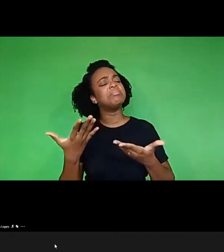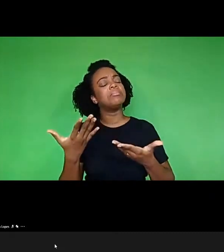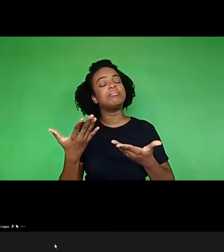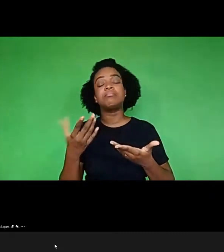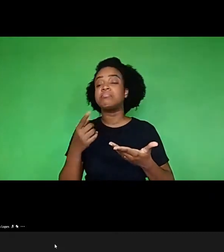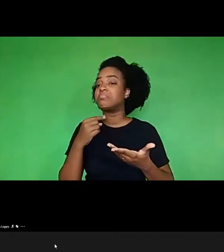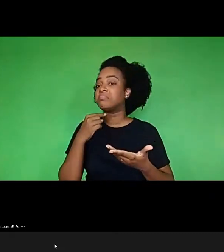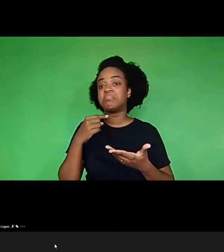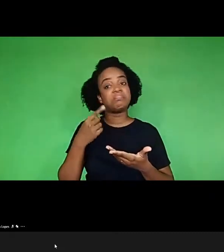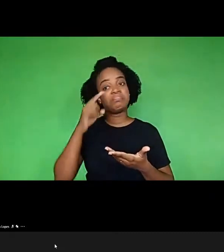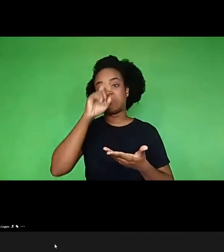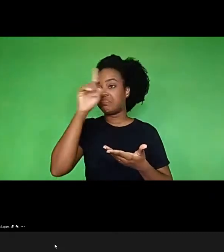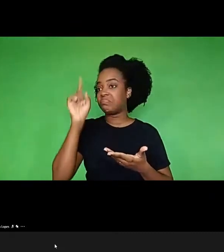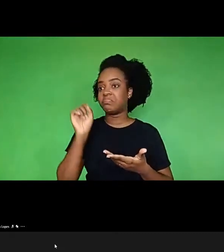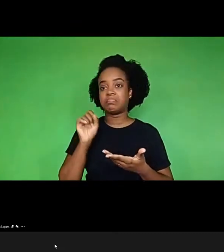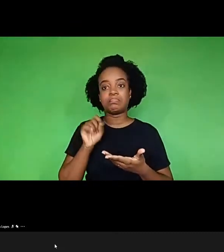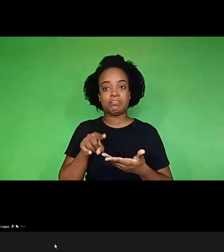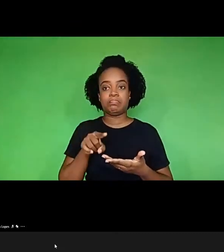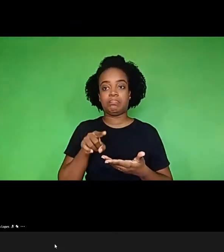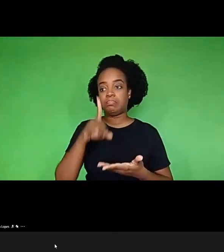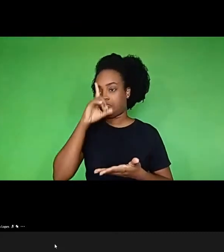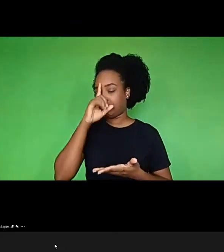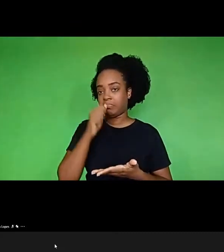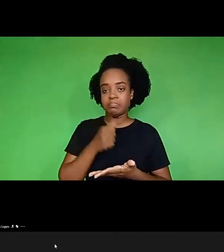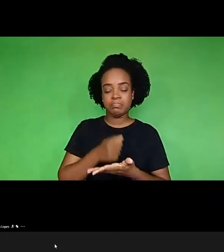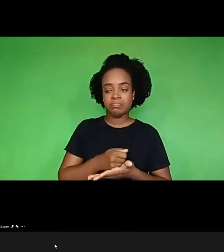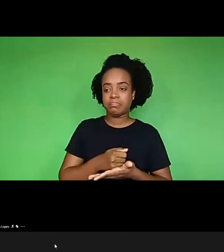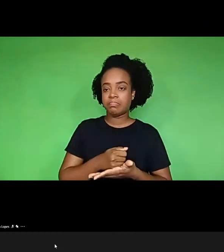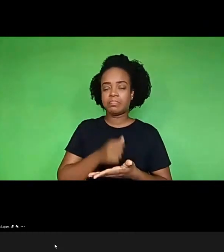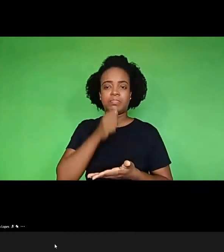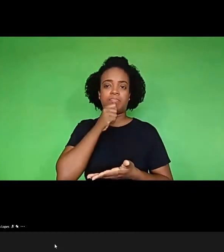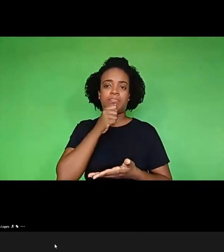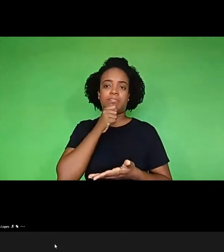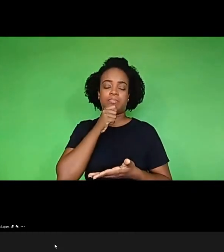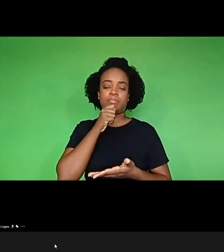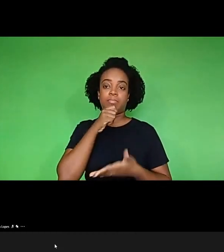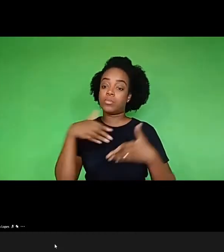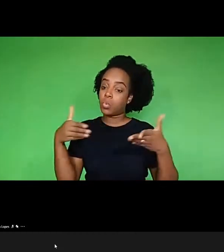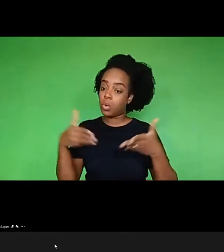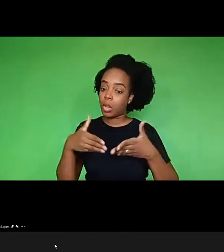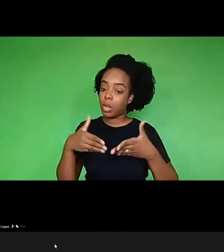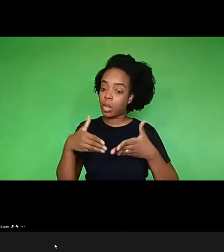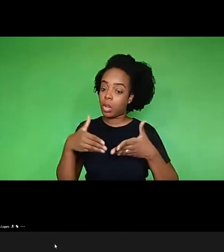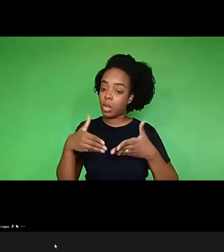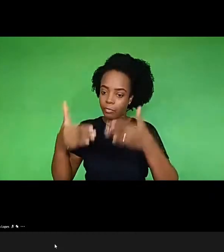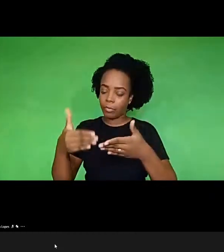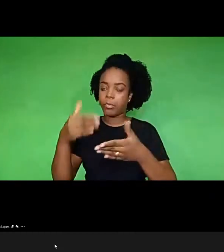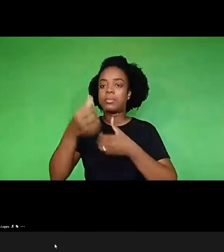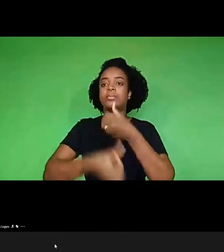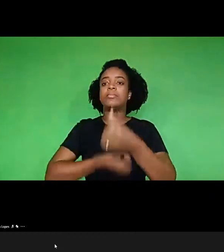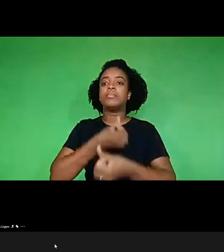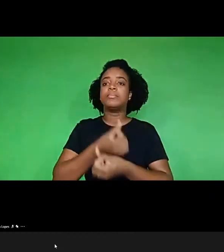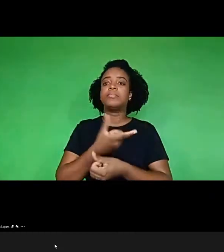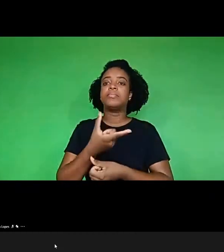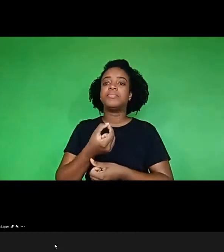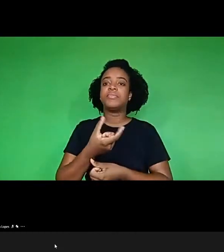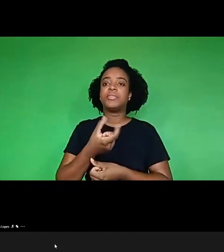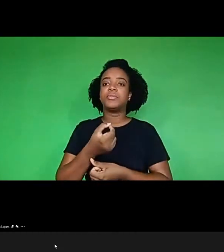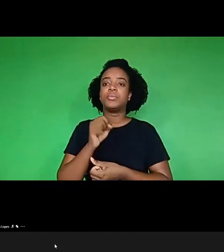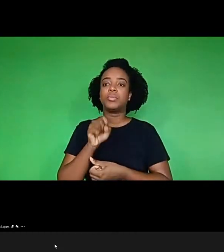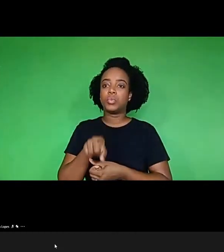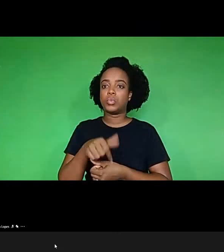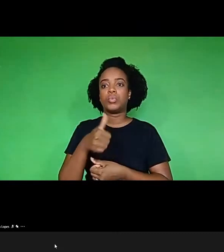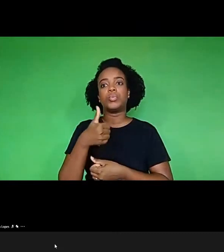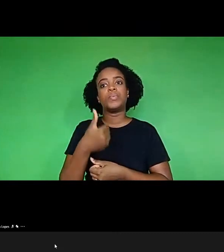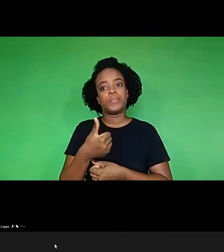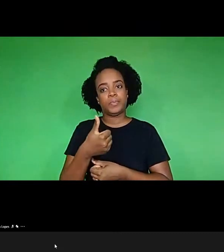essa definição. Por enquanto, trabalharemos com o semestre 2020.1, ok? Outra coisa que eu